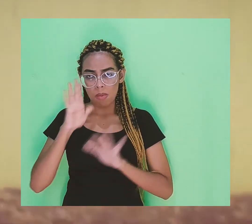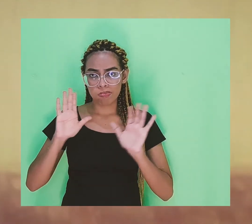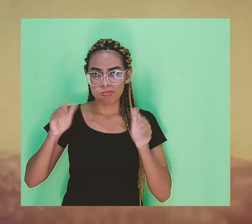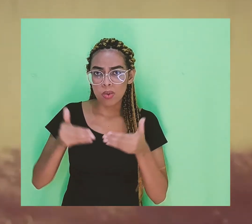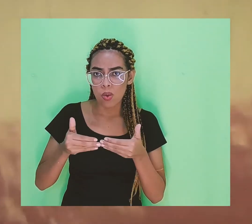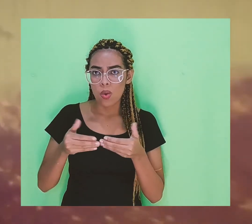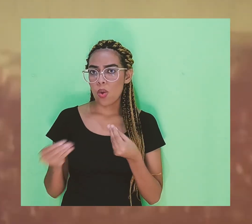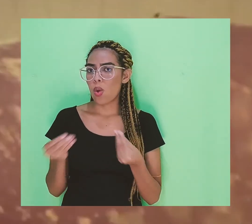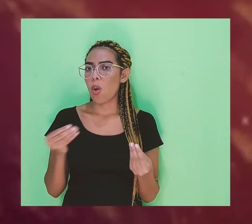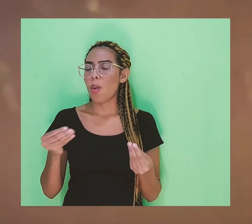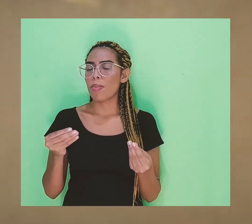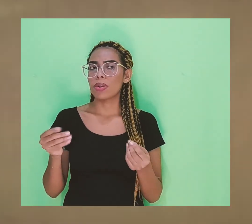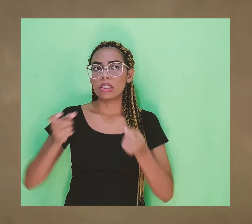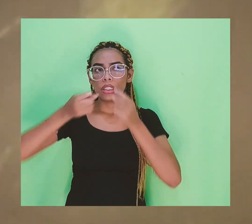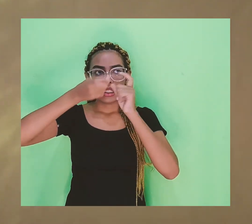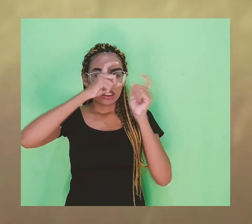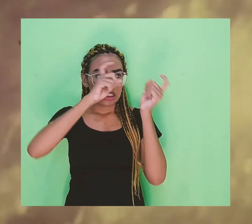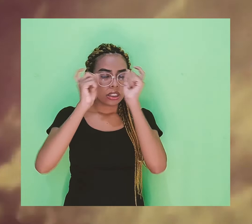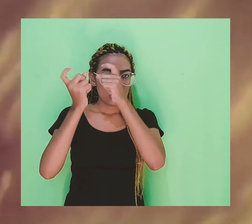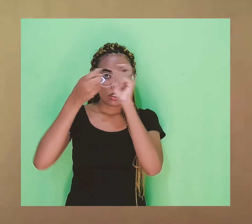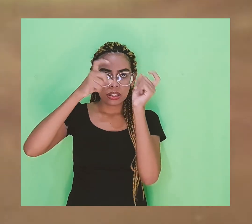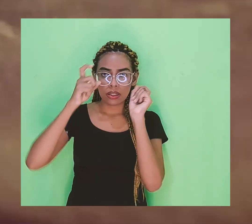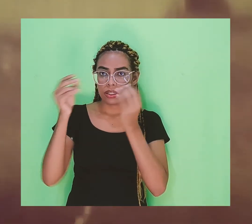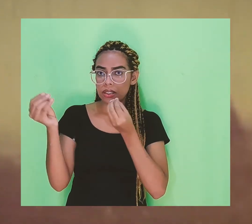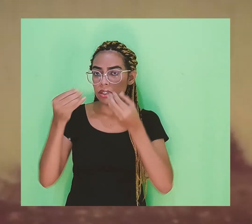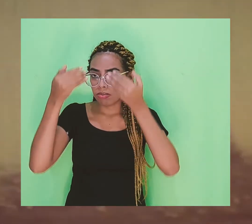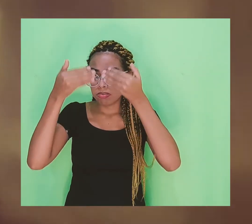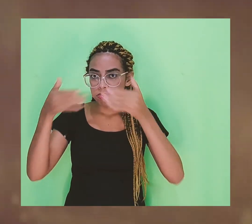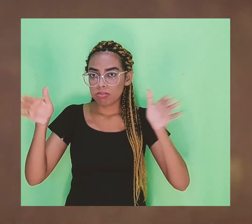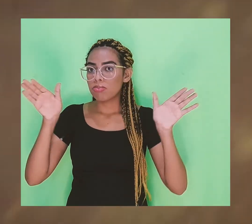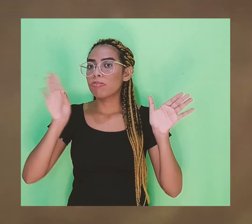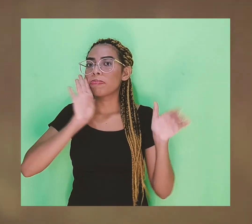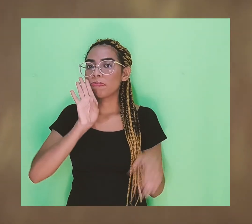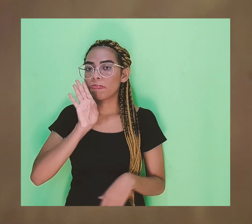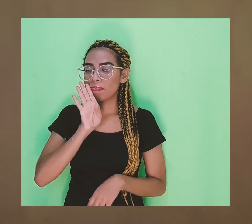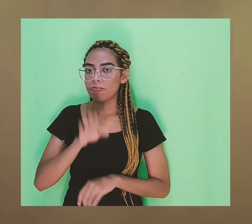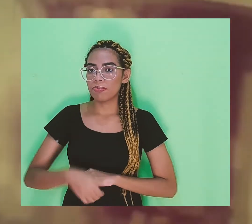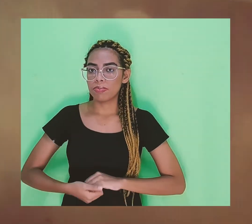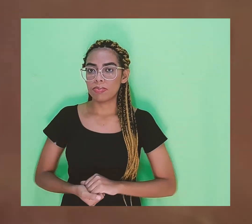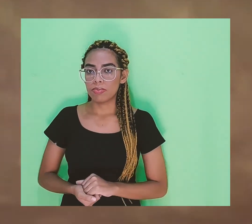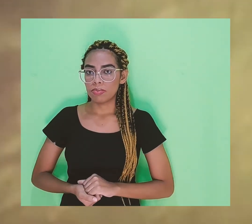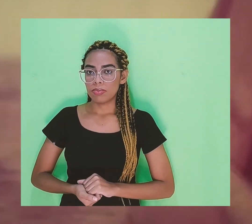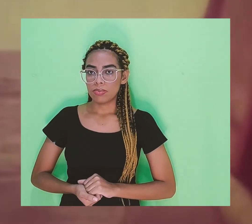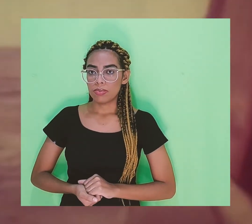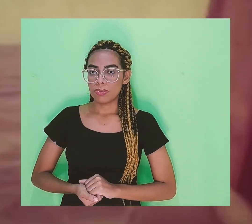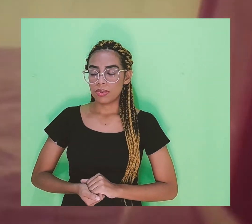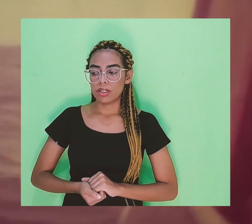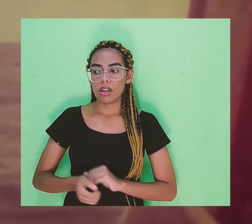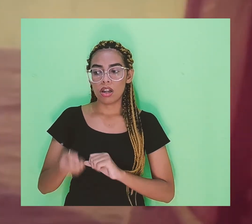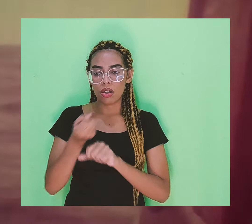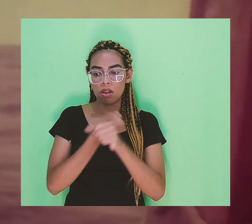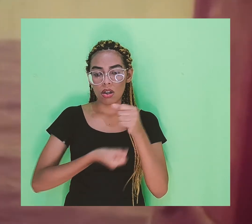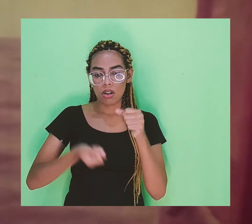fechado. Poder discutir e abrir o olhar dessa comunidade foi muito massa. Aí, isso em outubro